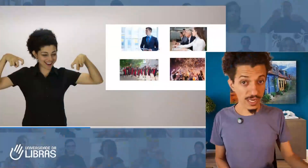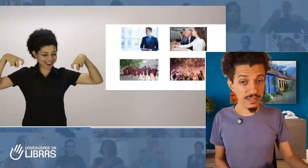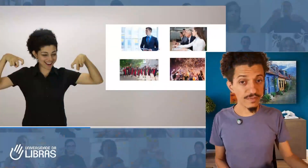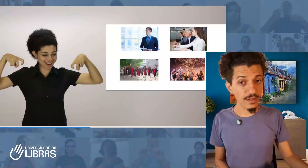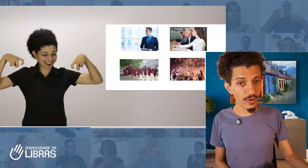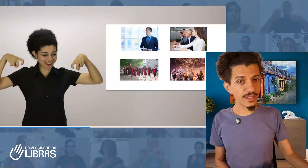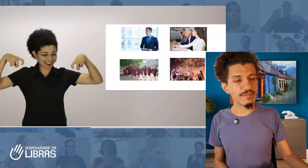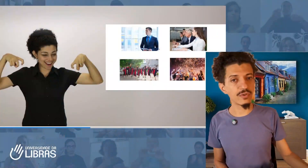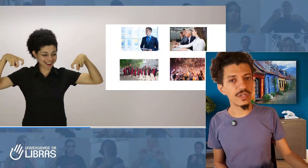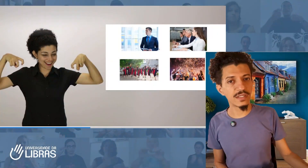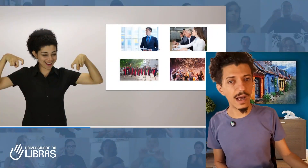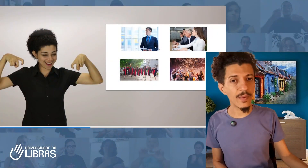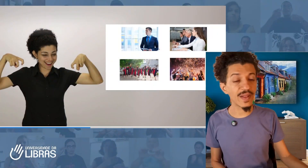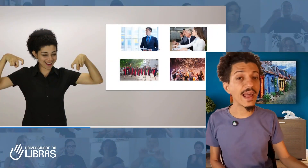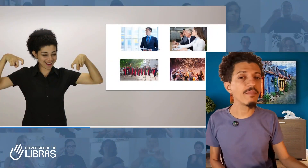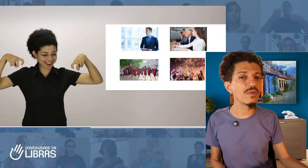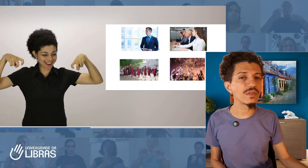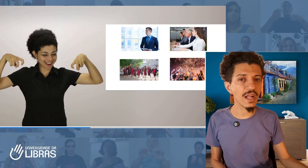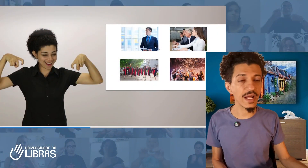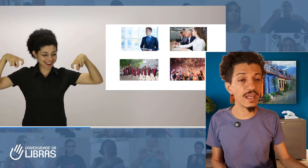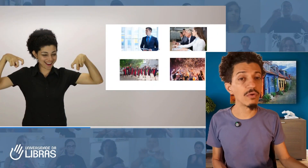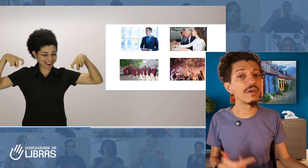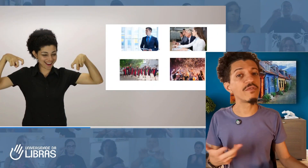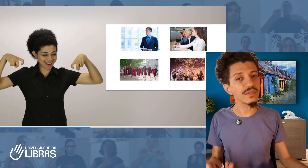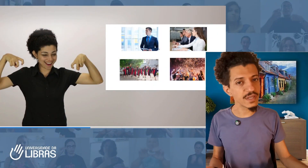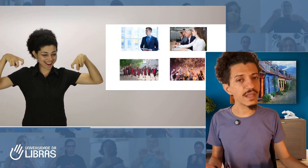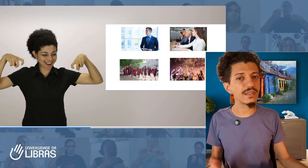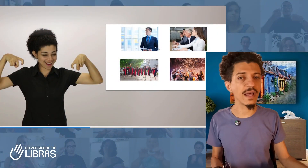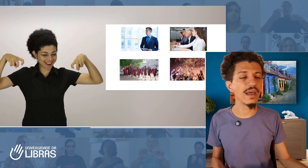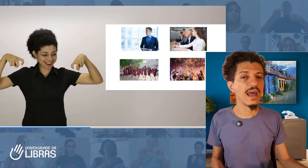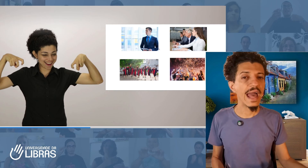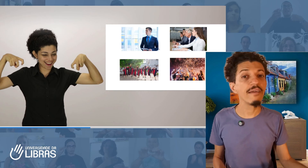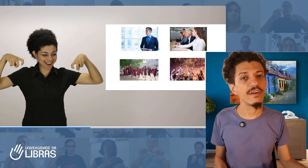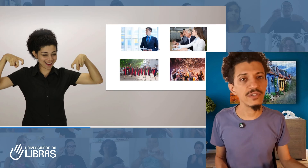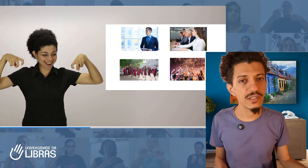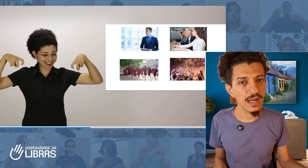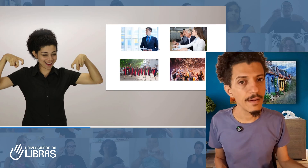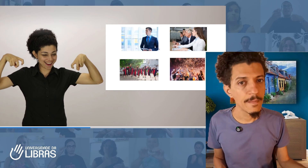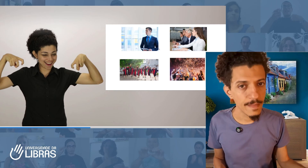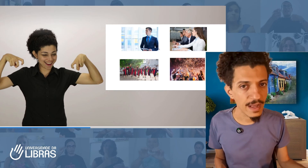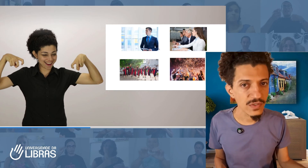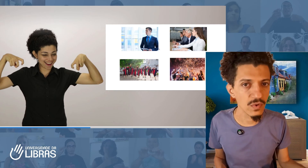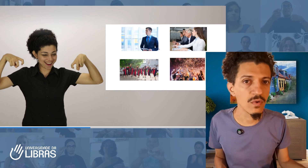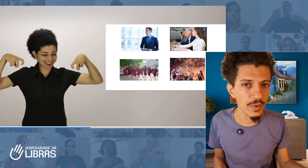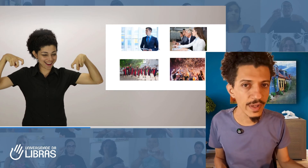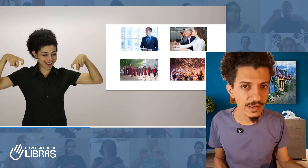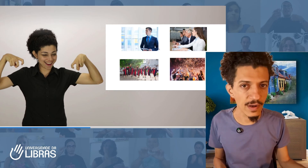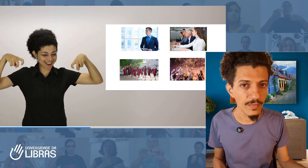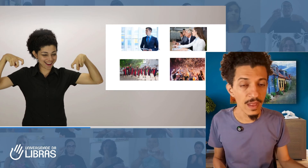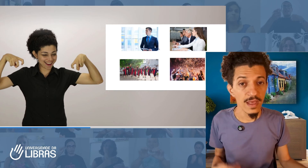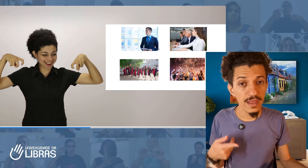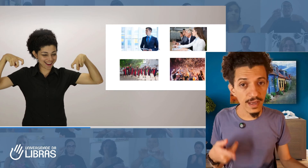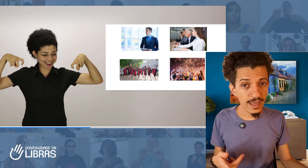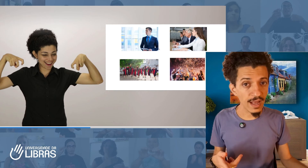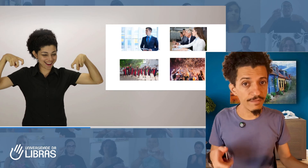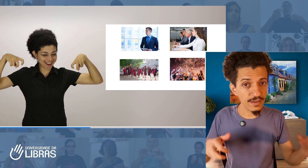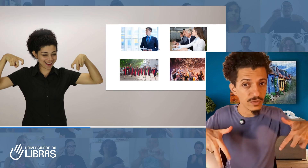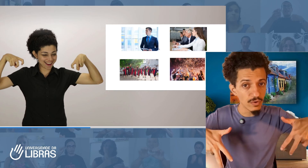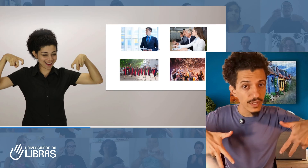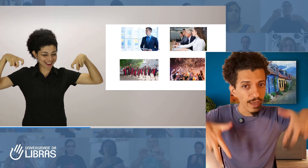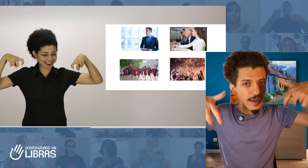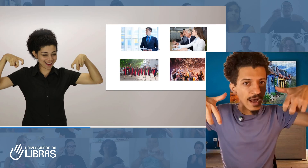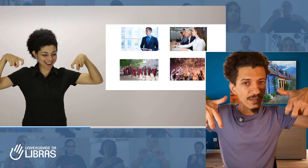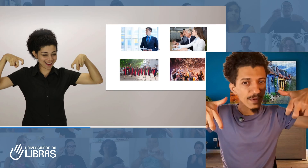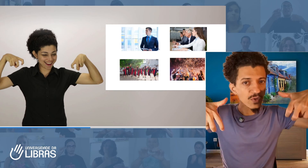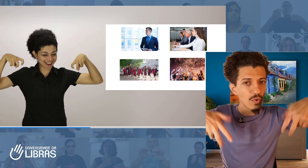os classificadores você vai utilizar para demonstrar aquilo que você quiser enfatizar na sua comunicação. E aqui ela enfatizou